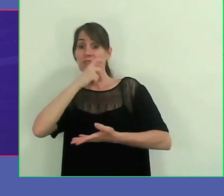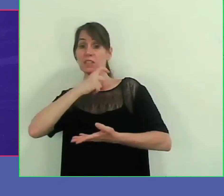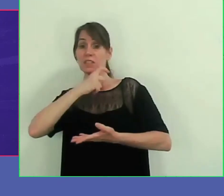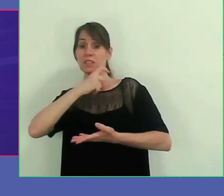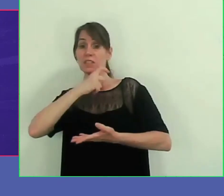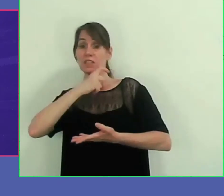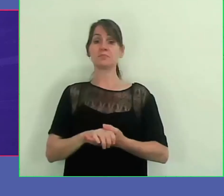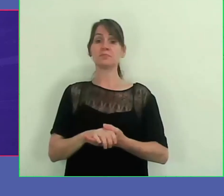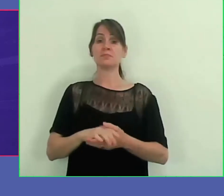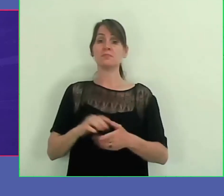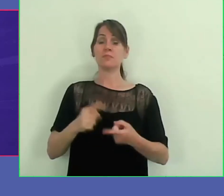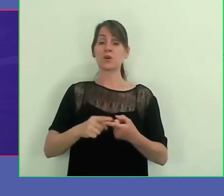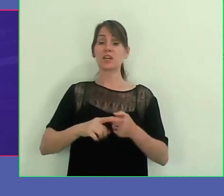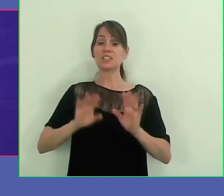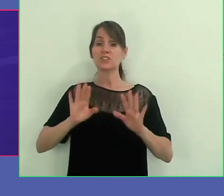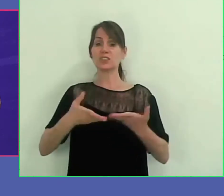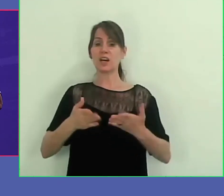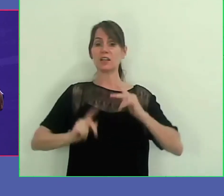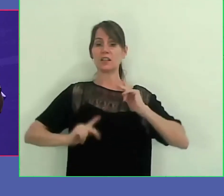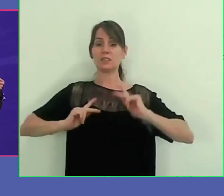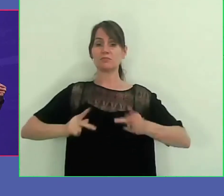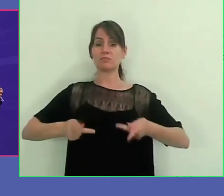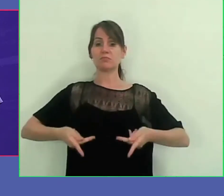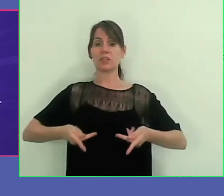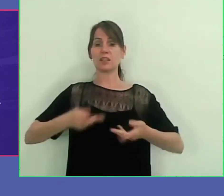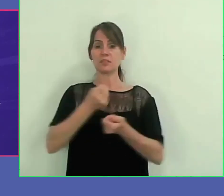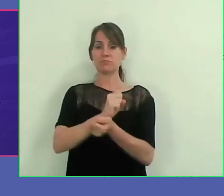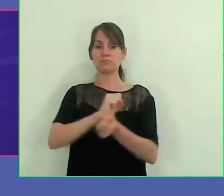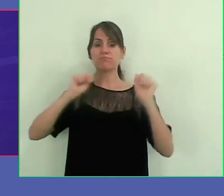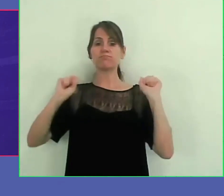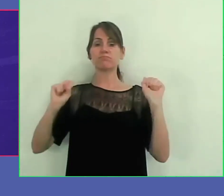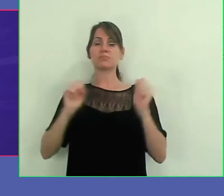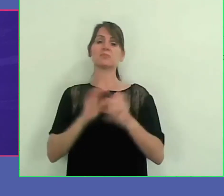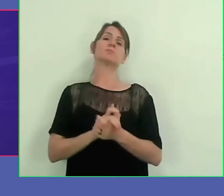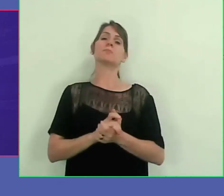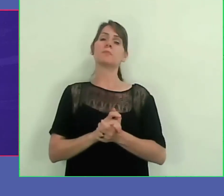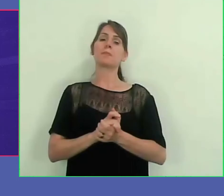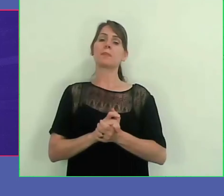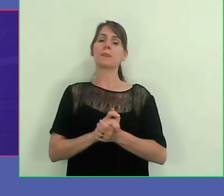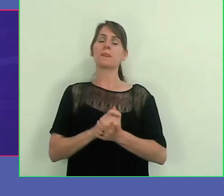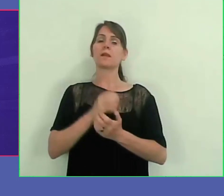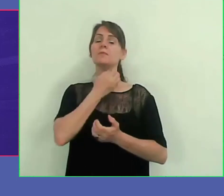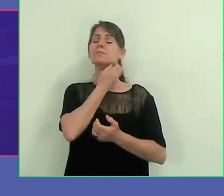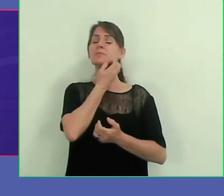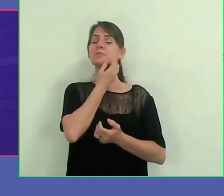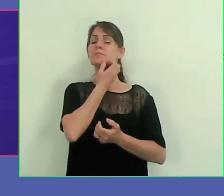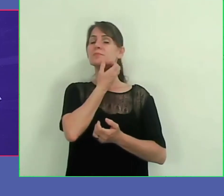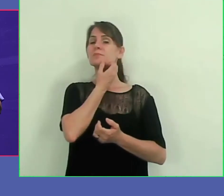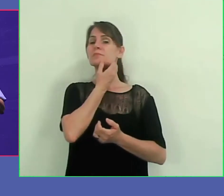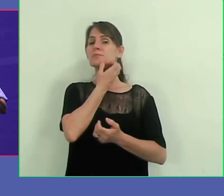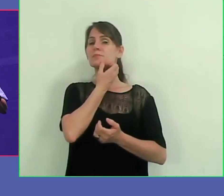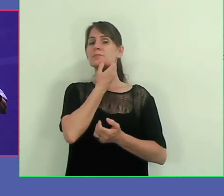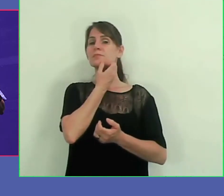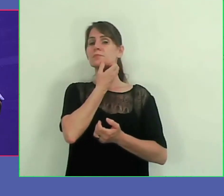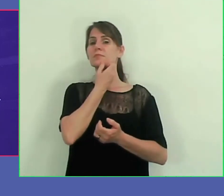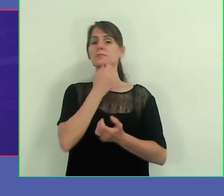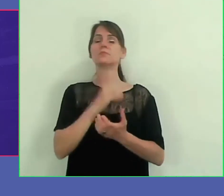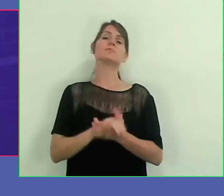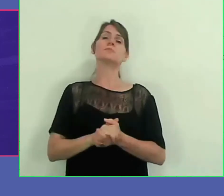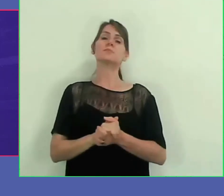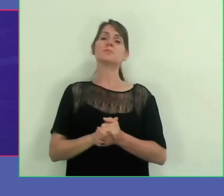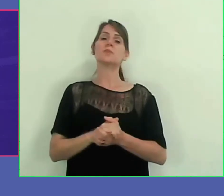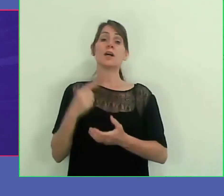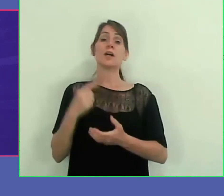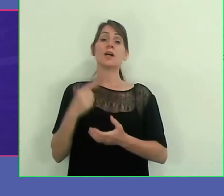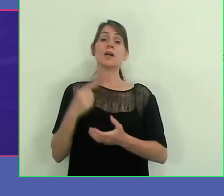do velho homem com as suas atitudes. Isso está em King James atualizado. Então, essas são as atitudes do